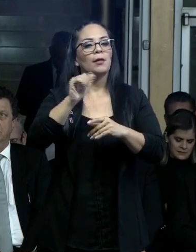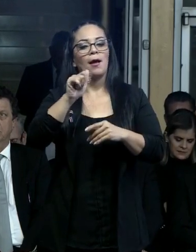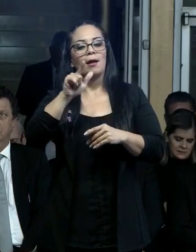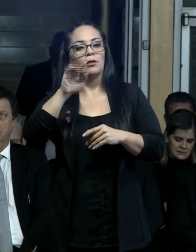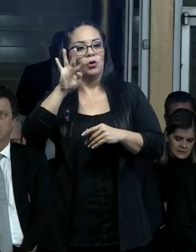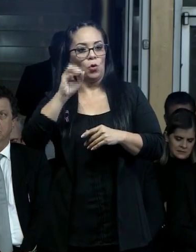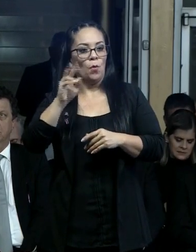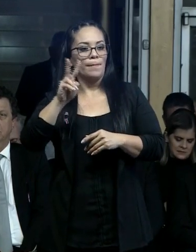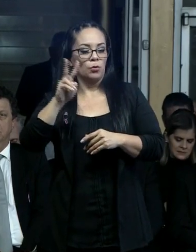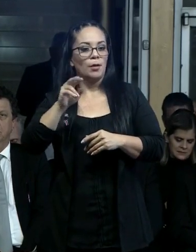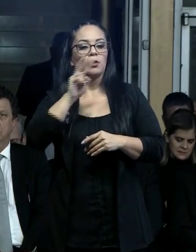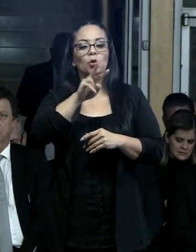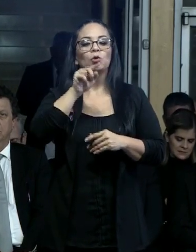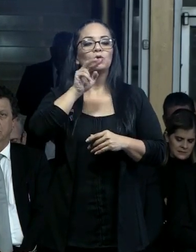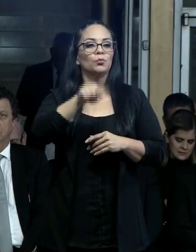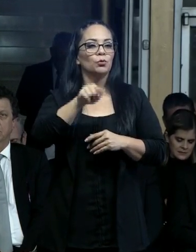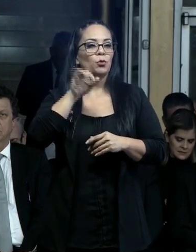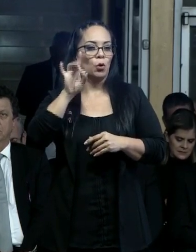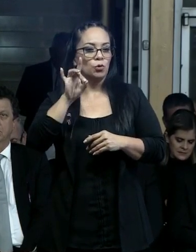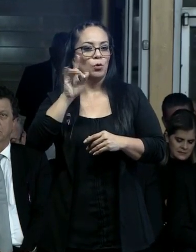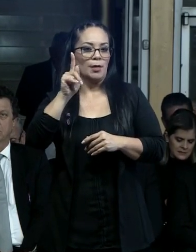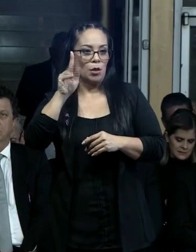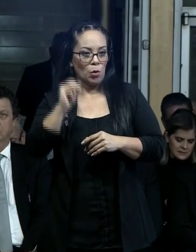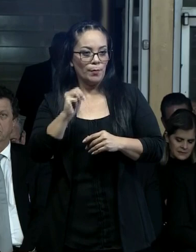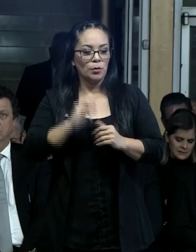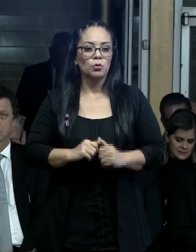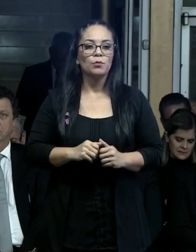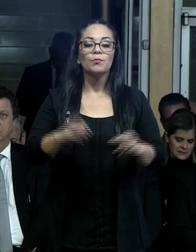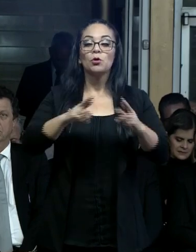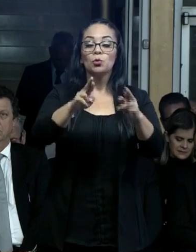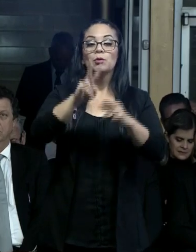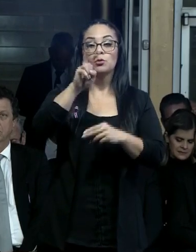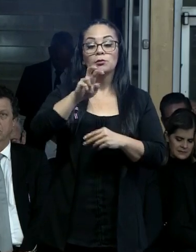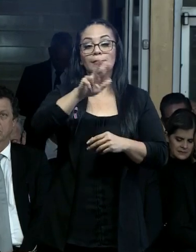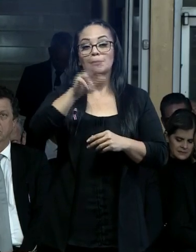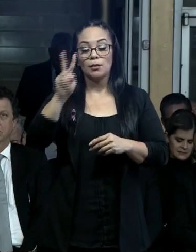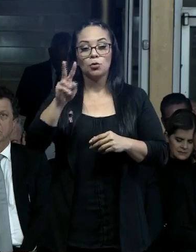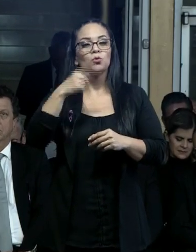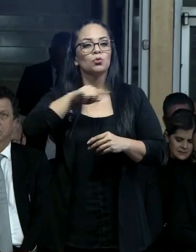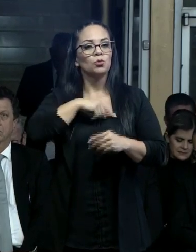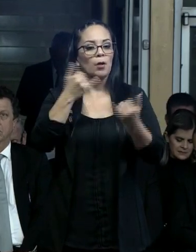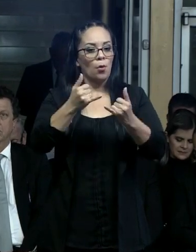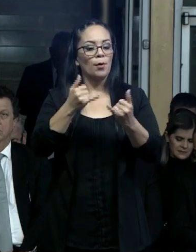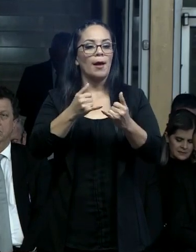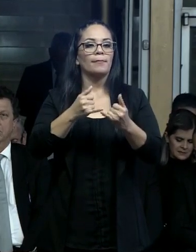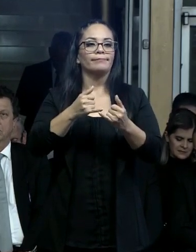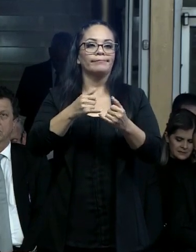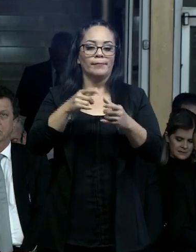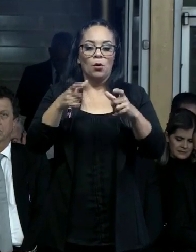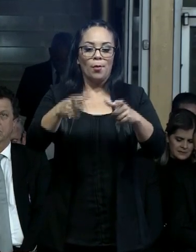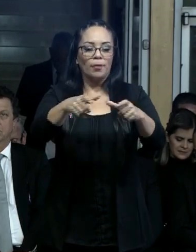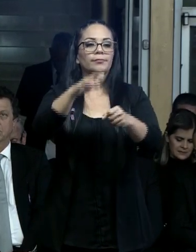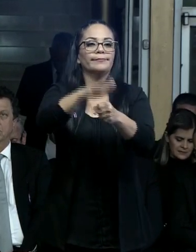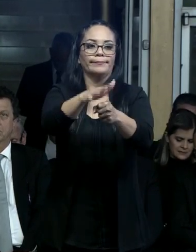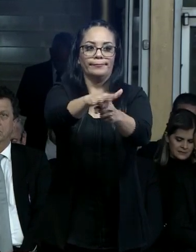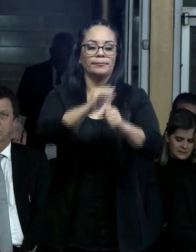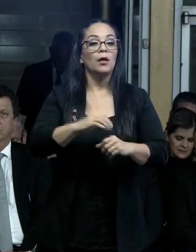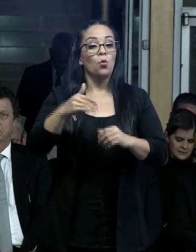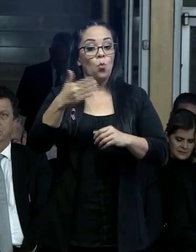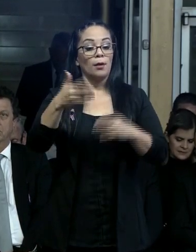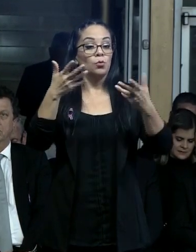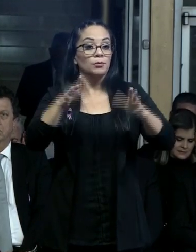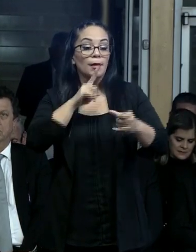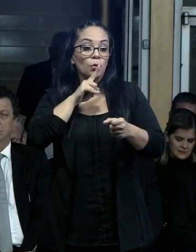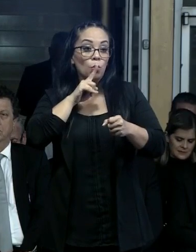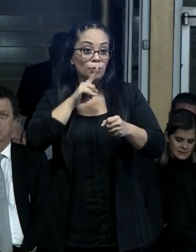Victoria, 2,8 kilómetros. La ruta 232, estamos haciéndole un bacheo y pronto, cuando el contrato